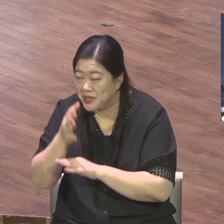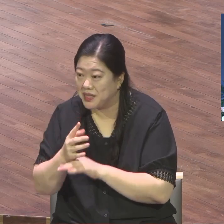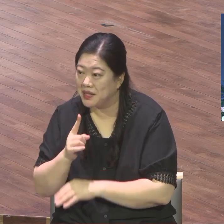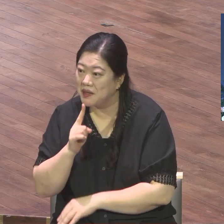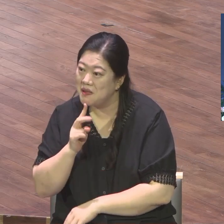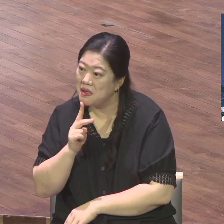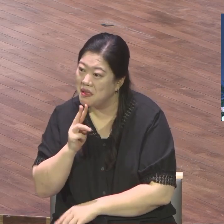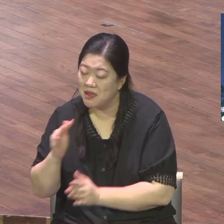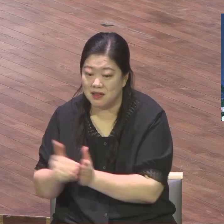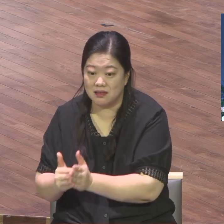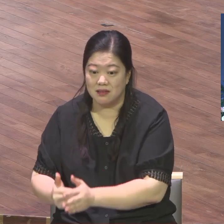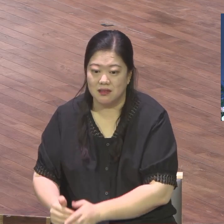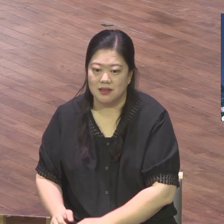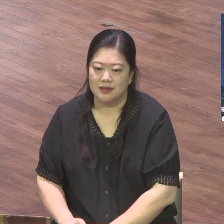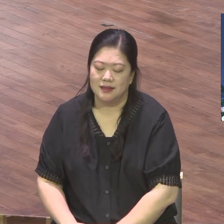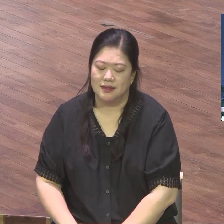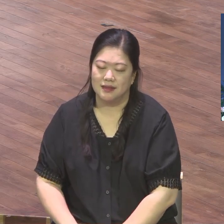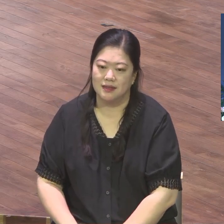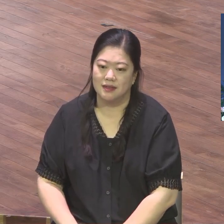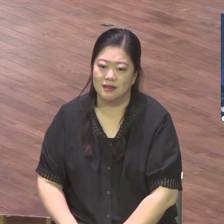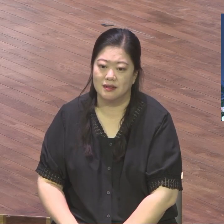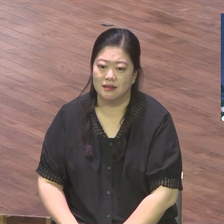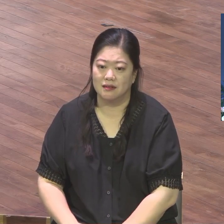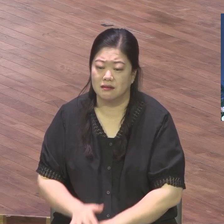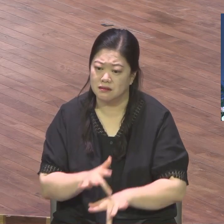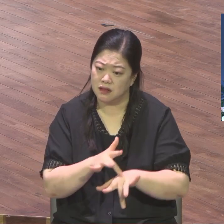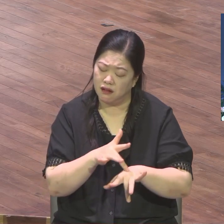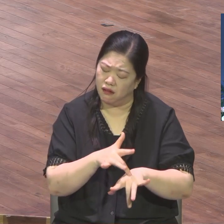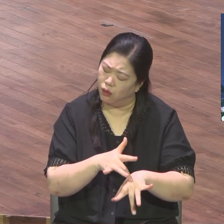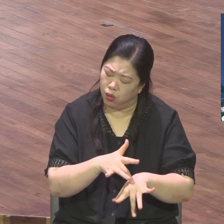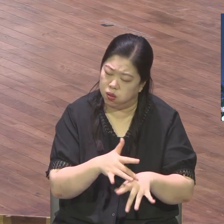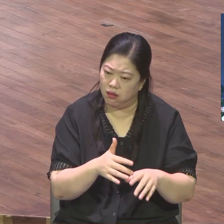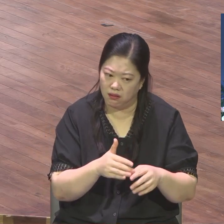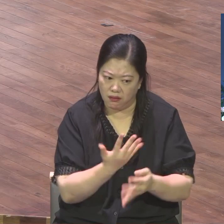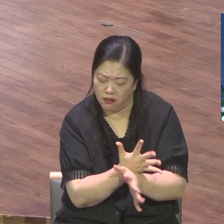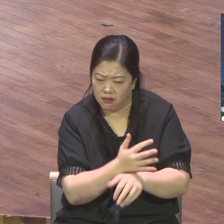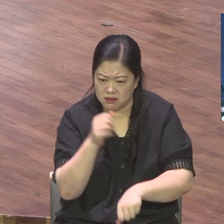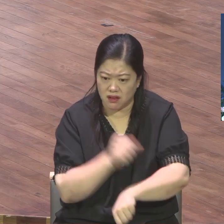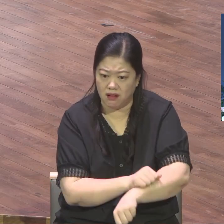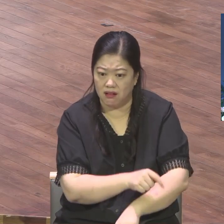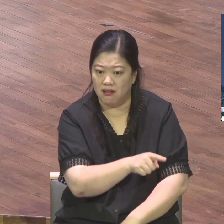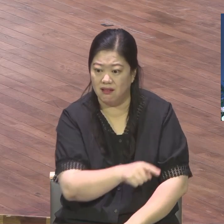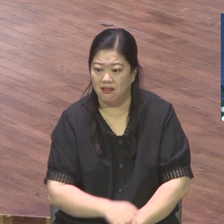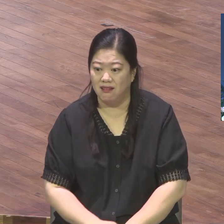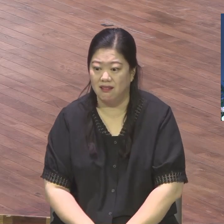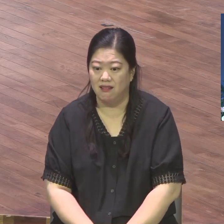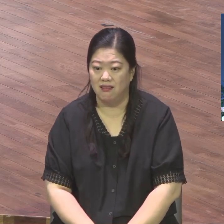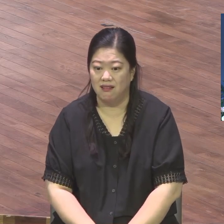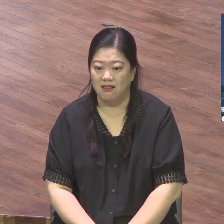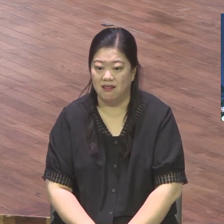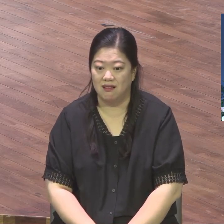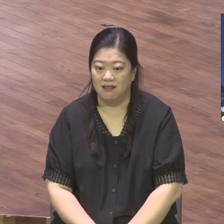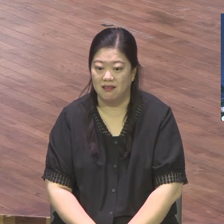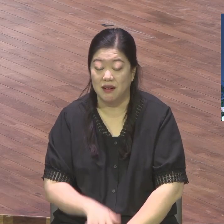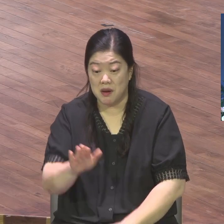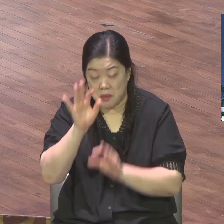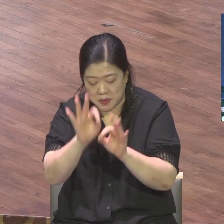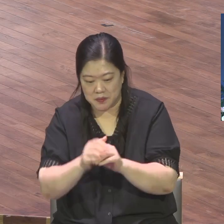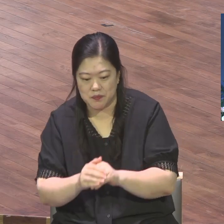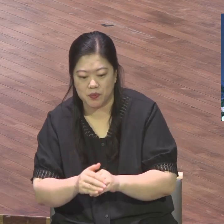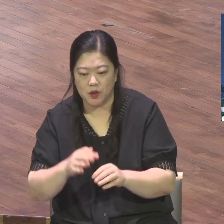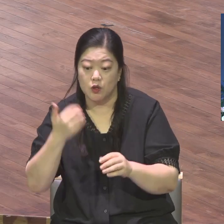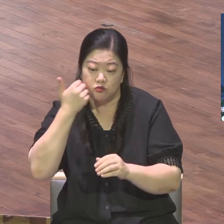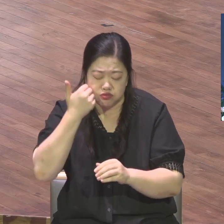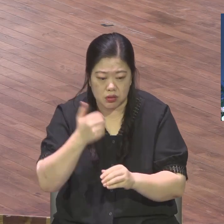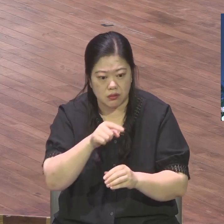하나님의 스케일을 체험한다니까요. 와, 저 사람이 어떻게 저렇게 변했지? 어떻게 저렇게 쓰임받지?